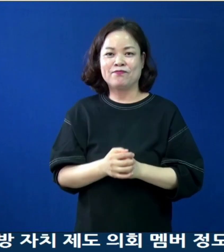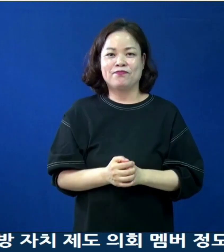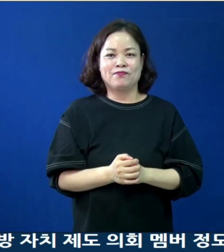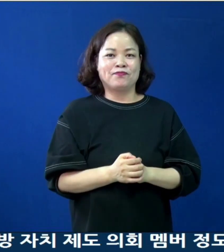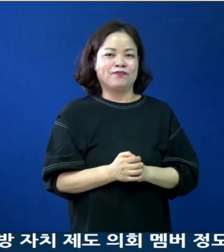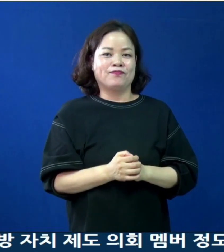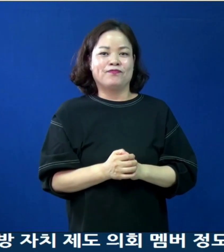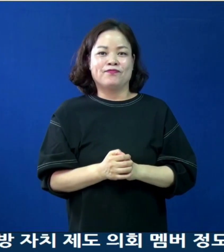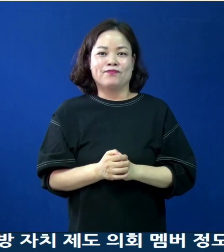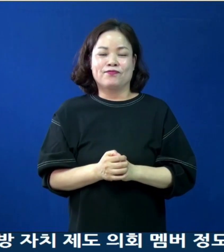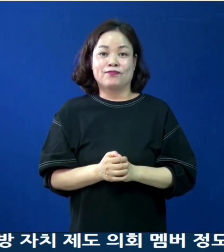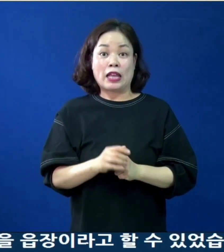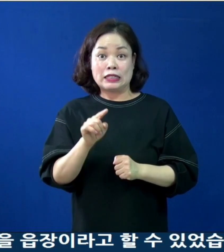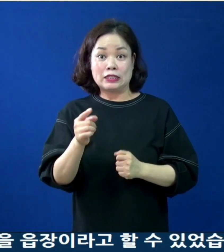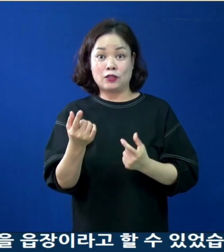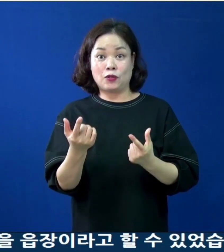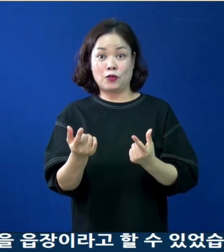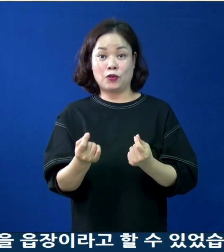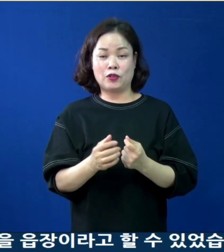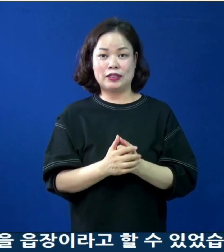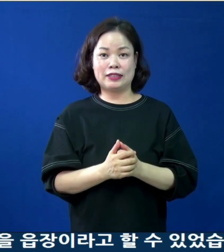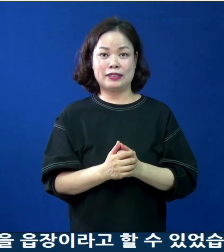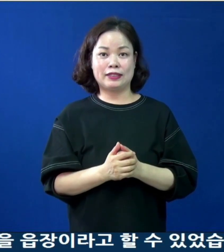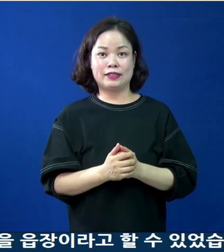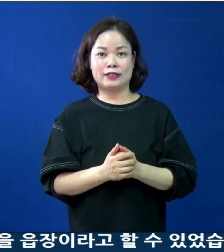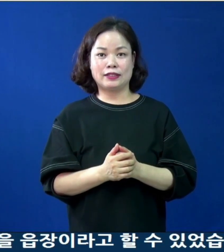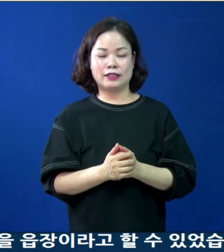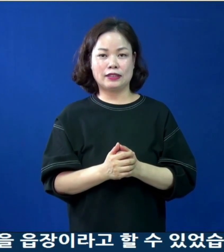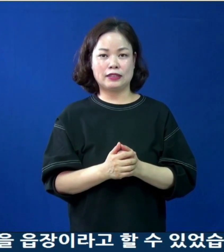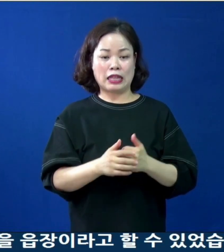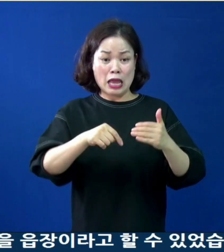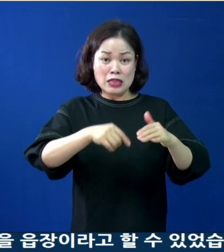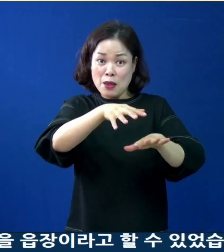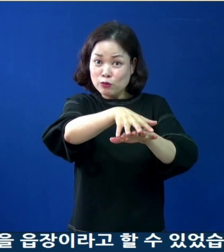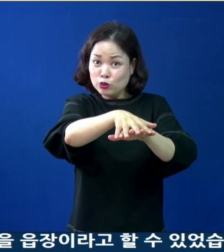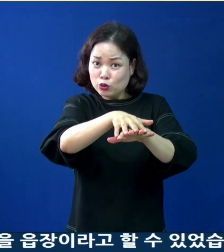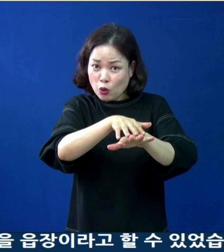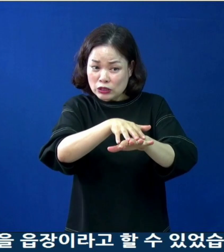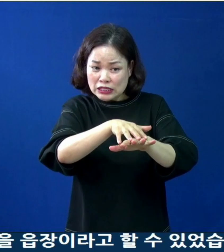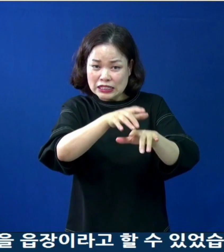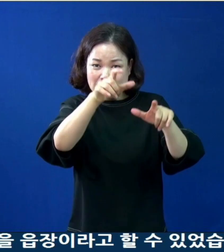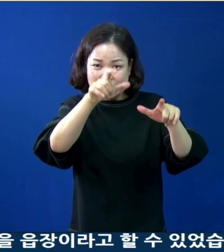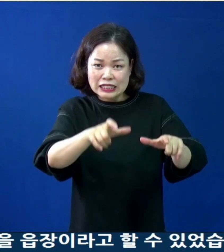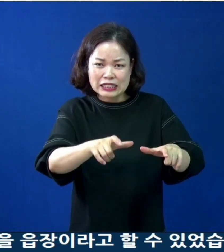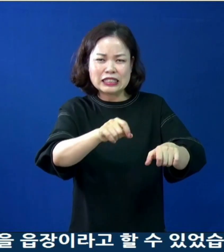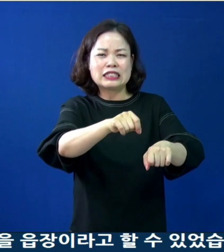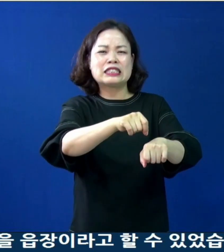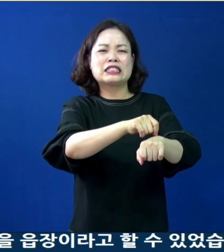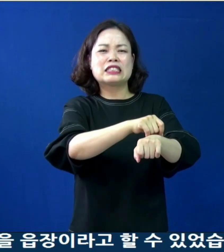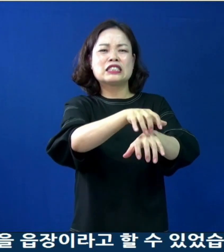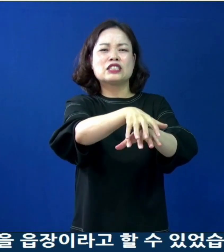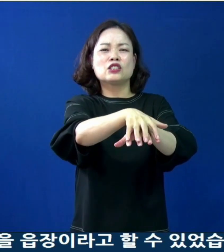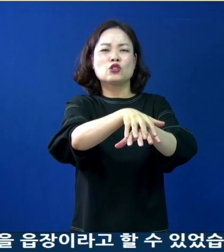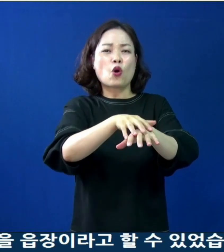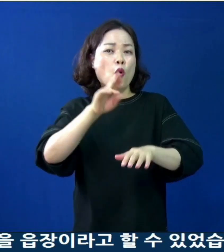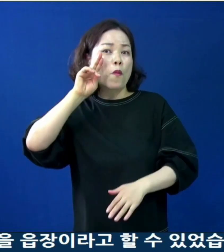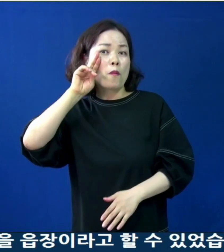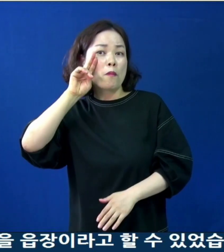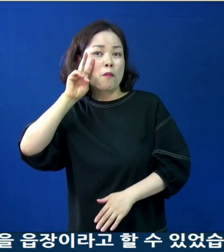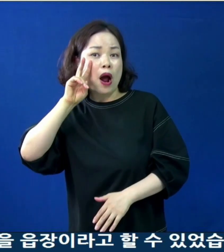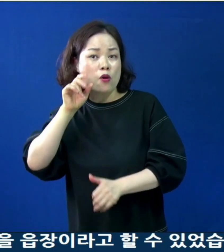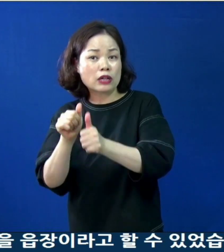되는 겁니다. 이런 그 내부 조직이, 그 지역의 특수 조직이